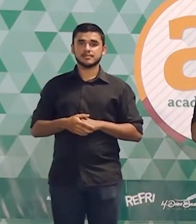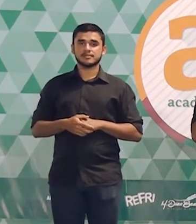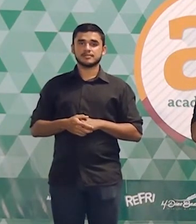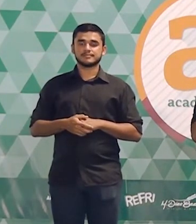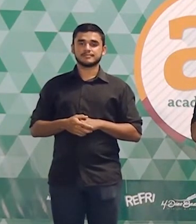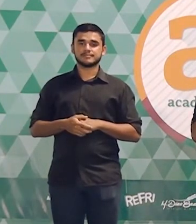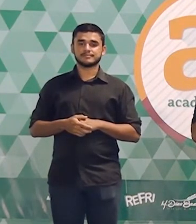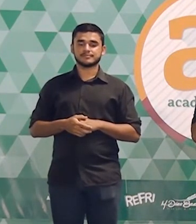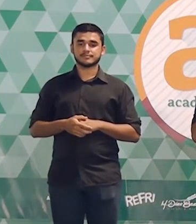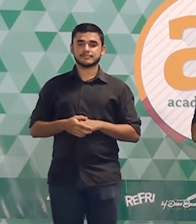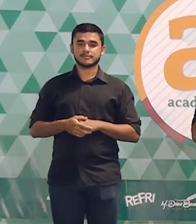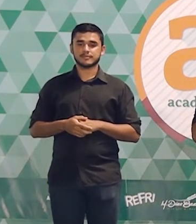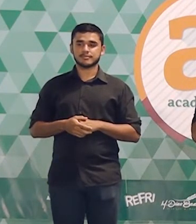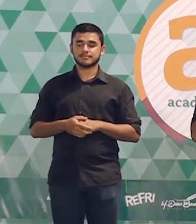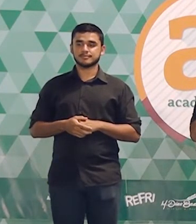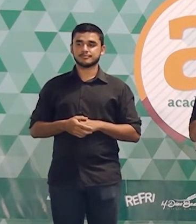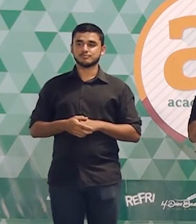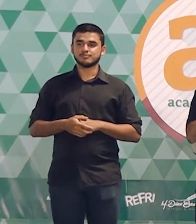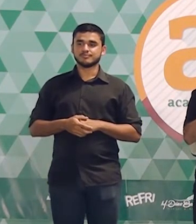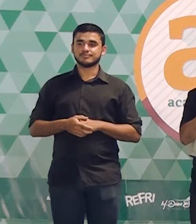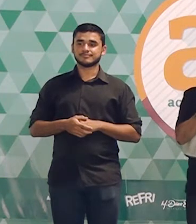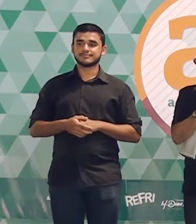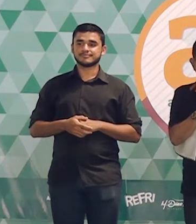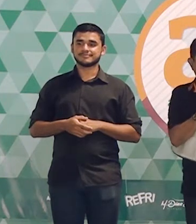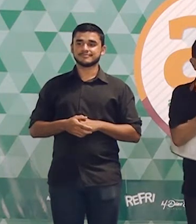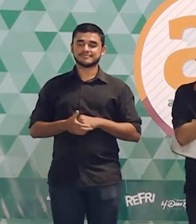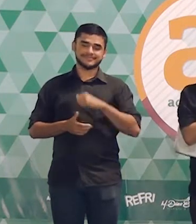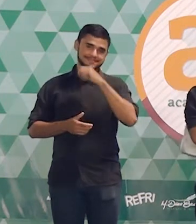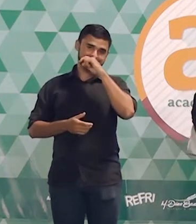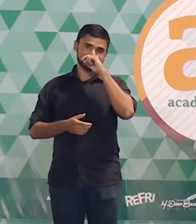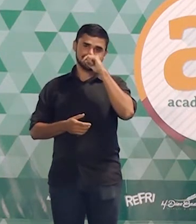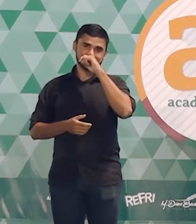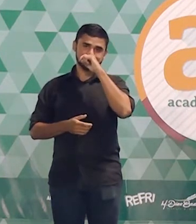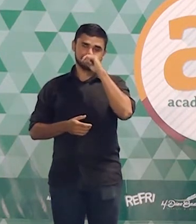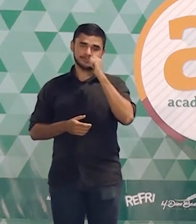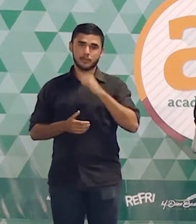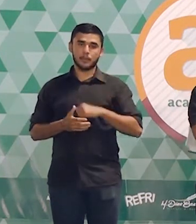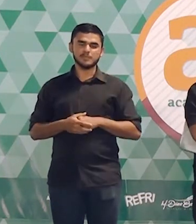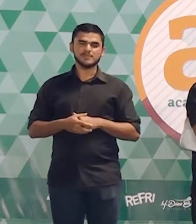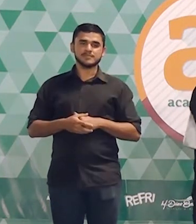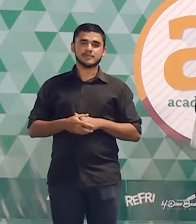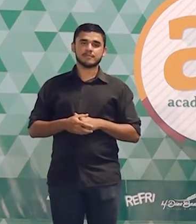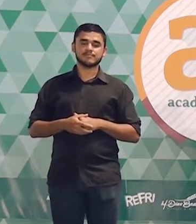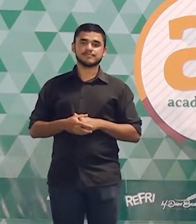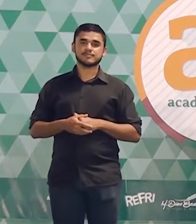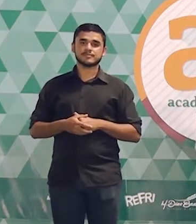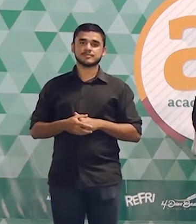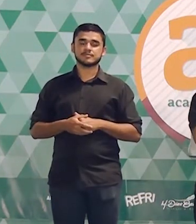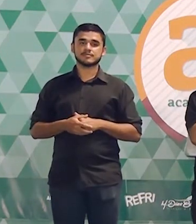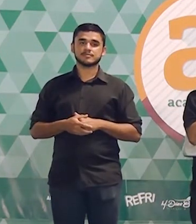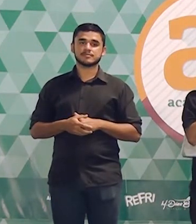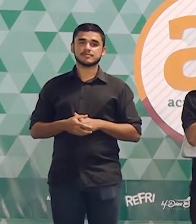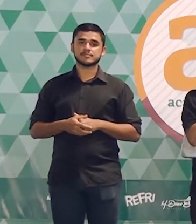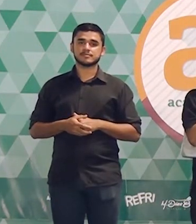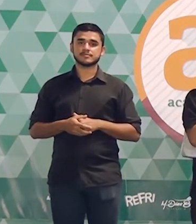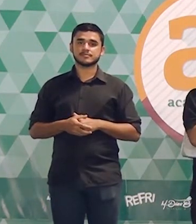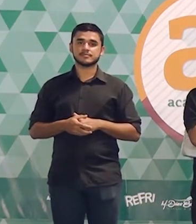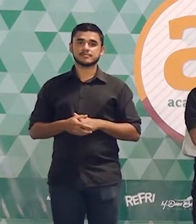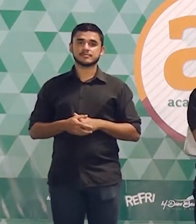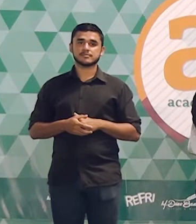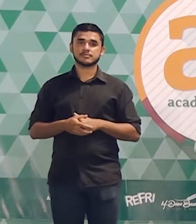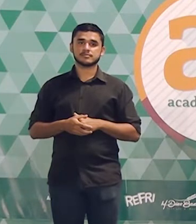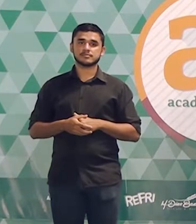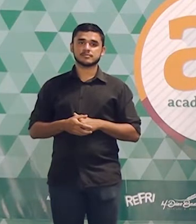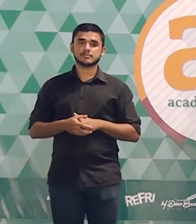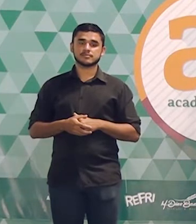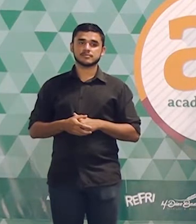viu? Você encontra nas melhores lojas. Professor, o senhor é quem, menino? O senhor é o melhor. Não existe o melhor,